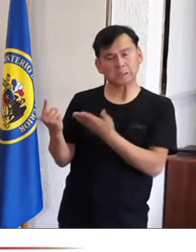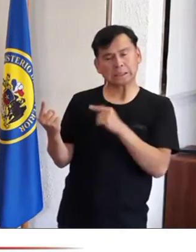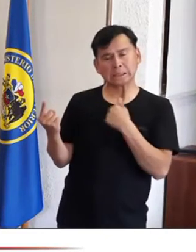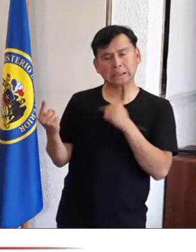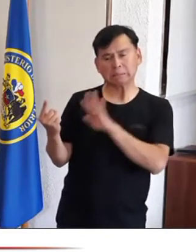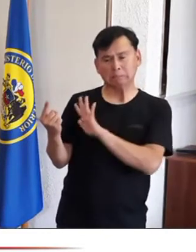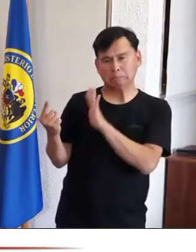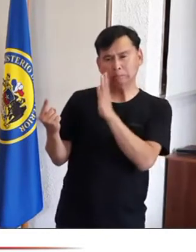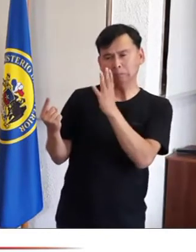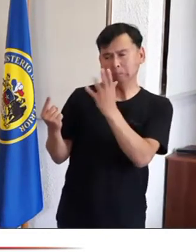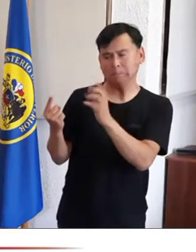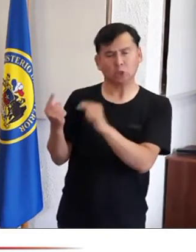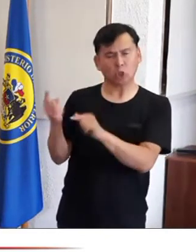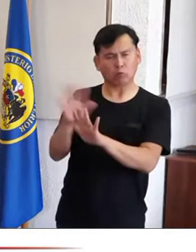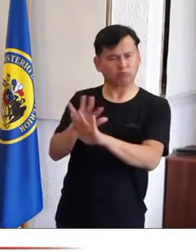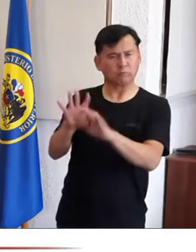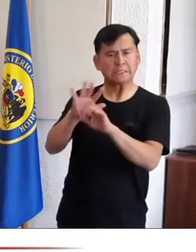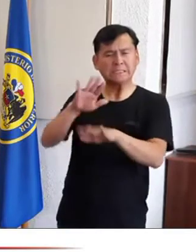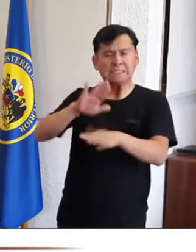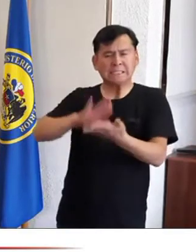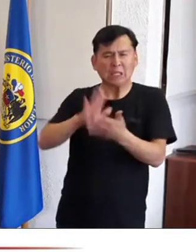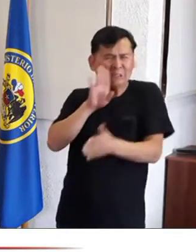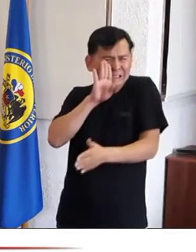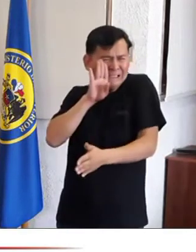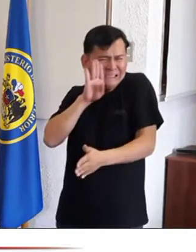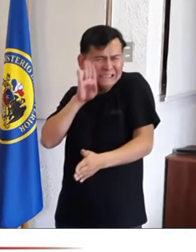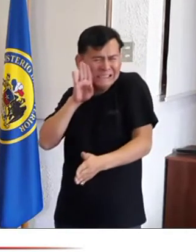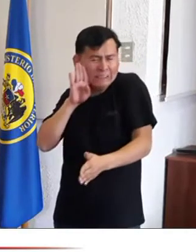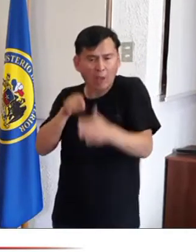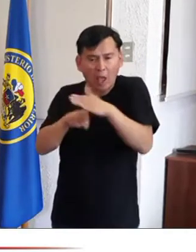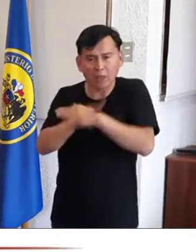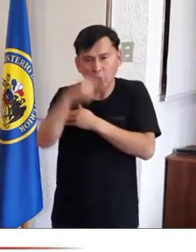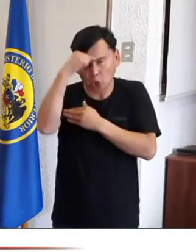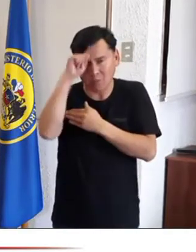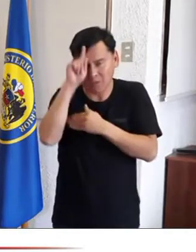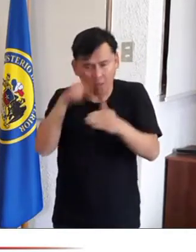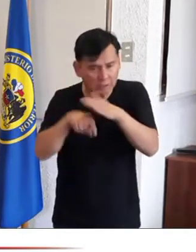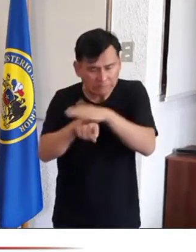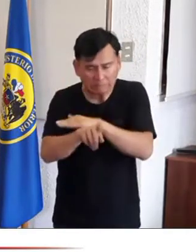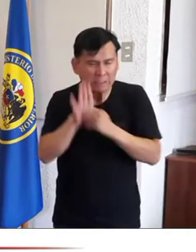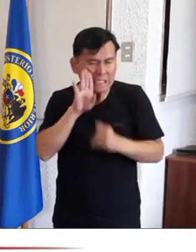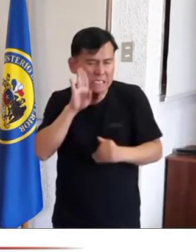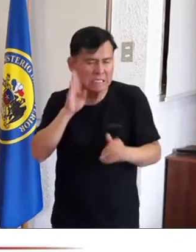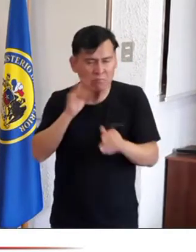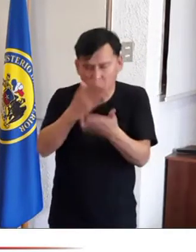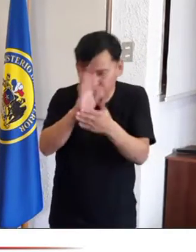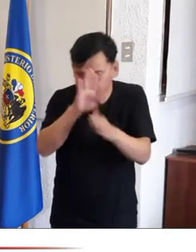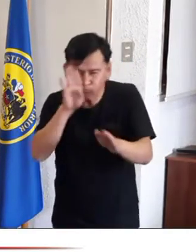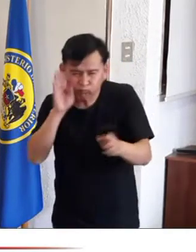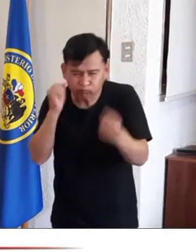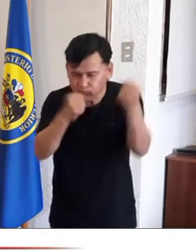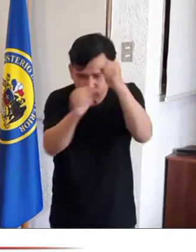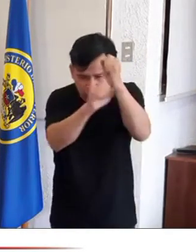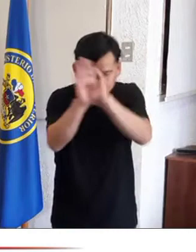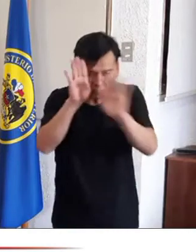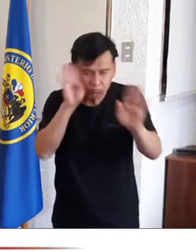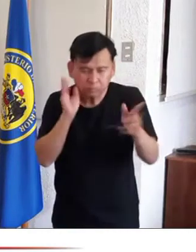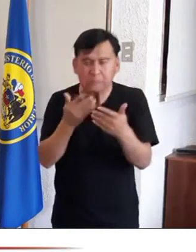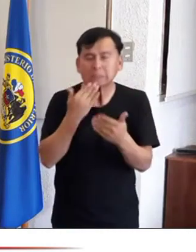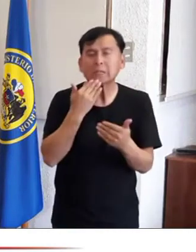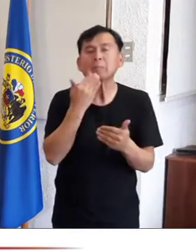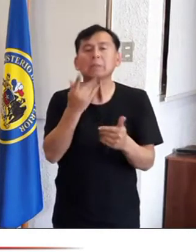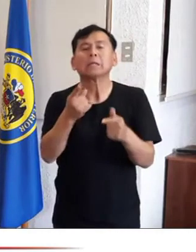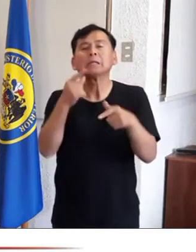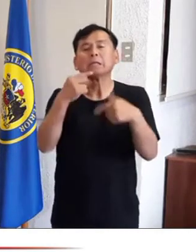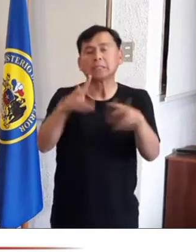establecer una sanitización completa del servicio involucrado desde el punto de vista de la infraestructura. También, como Seremi de Salud,